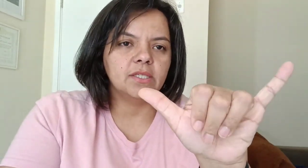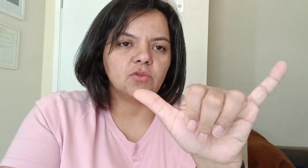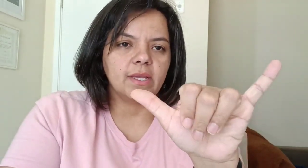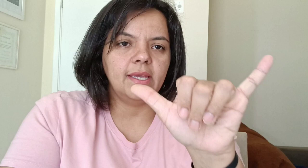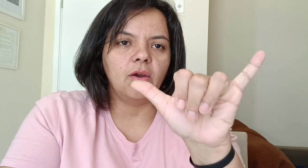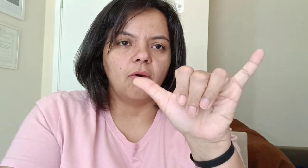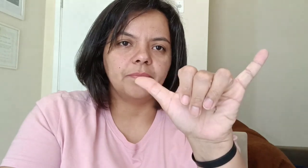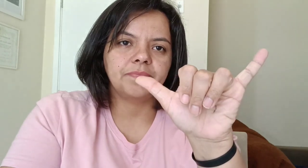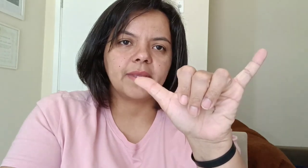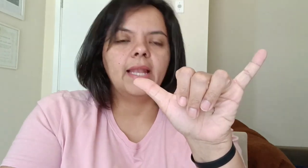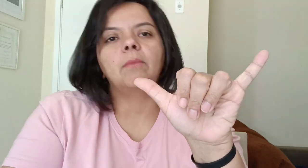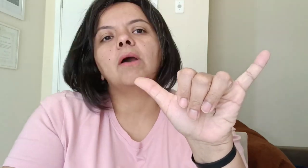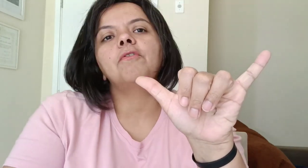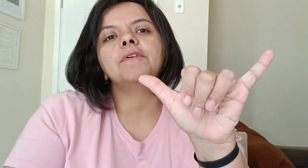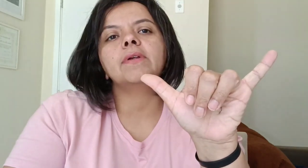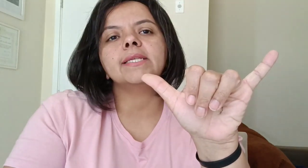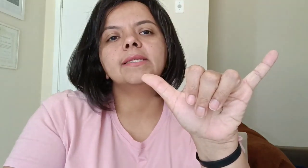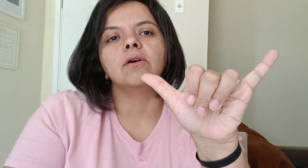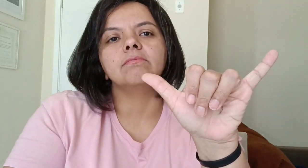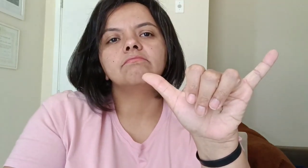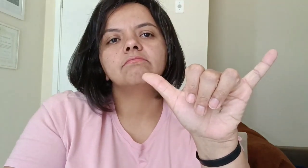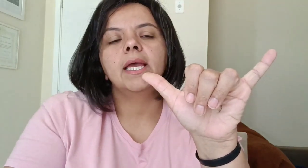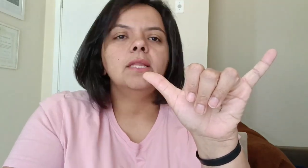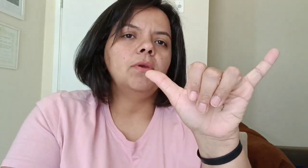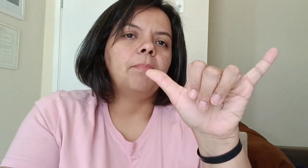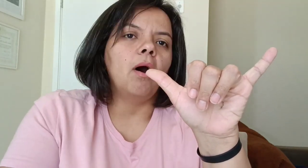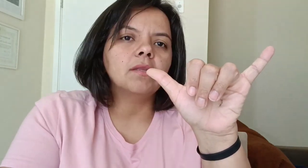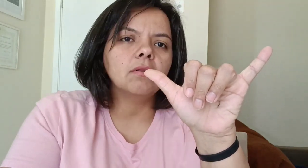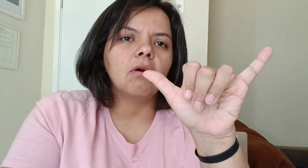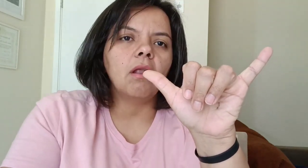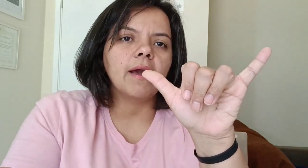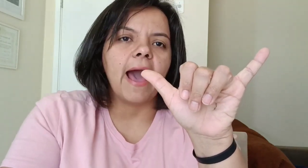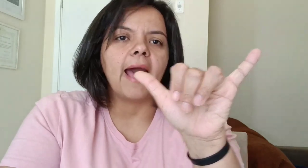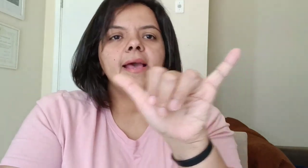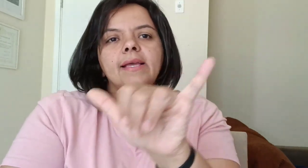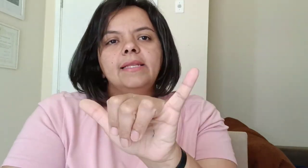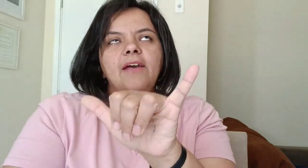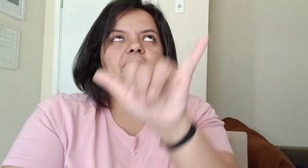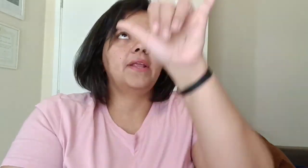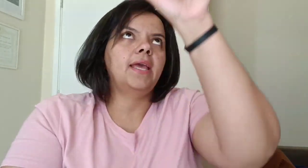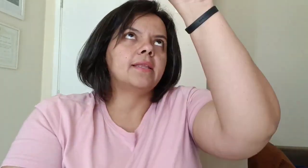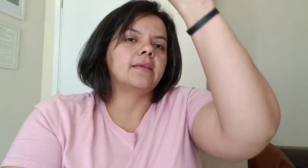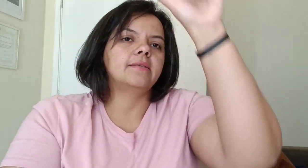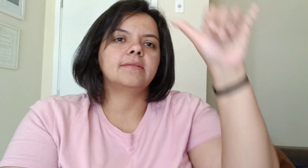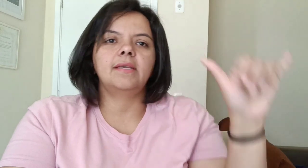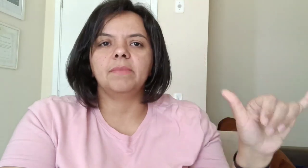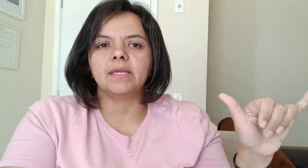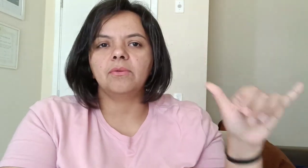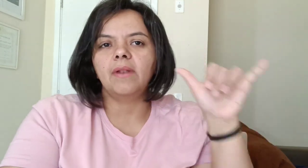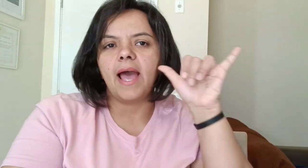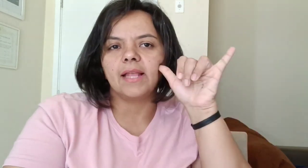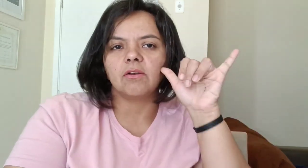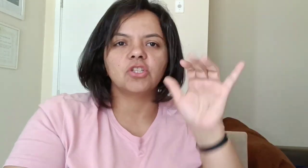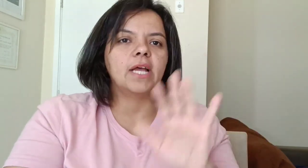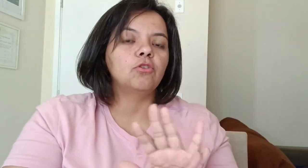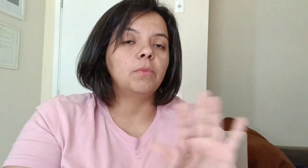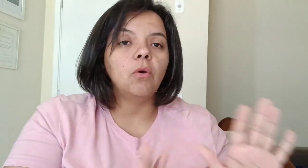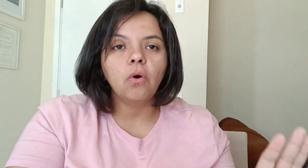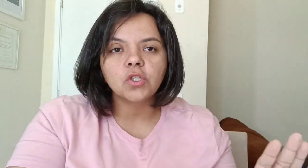isso aqui, ó, ela é uma configuração. Não importa onde eu colocar. Aqui na frente, aqui em cima, aqui do lado, encostado no meu rosto,